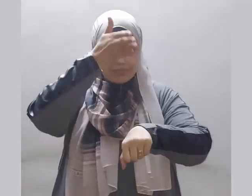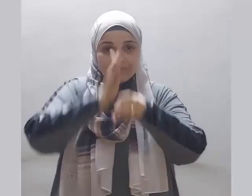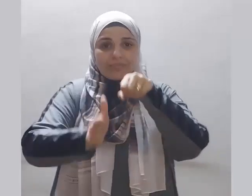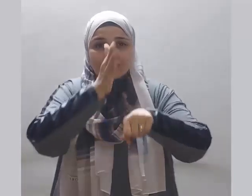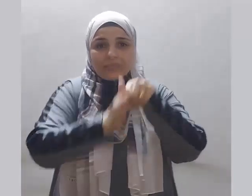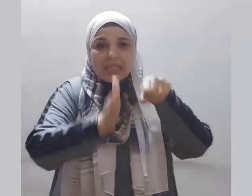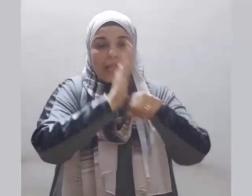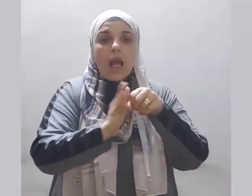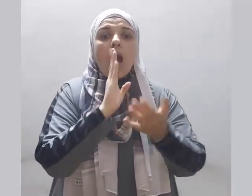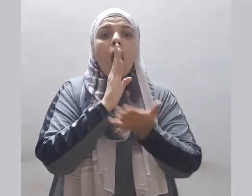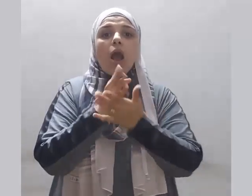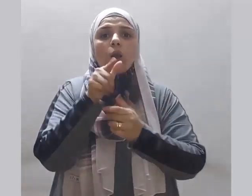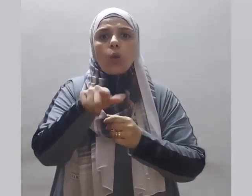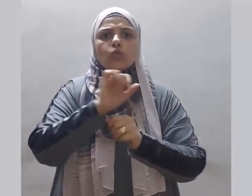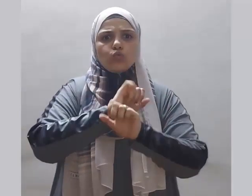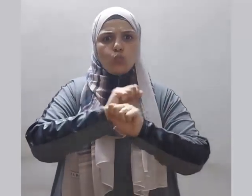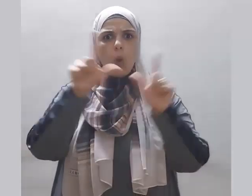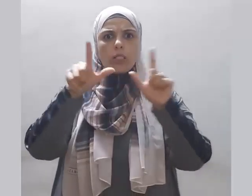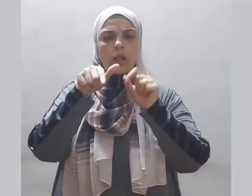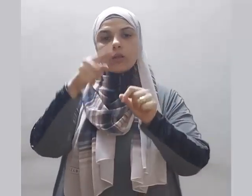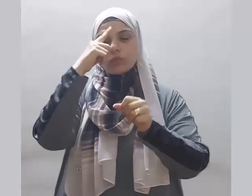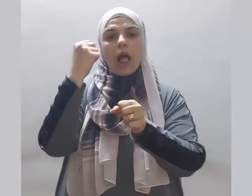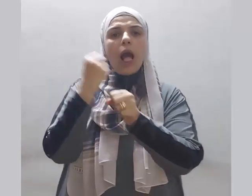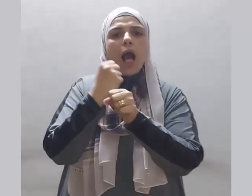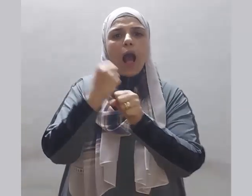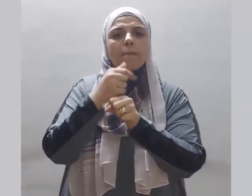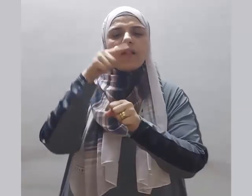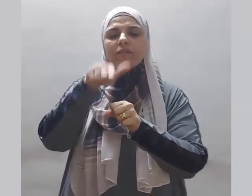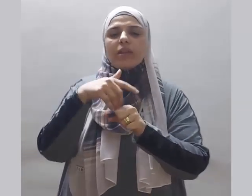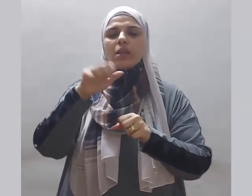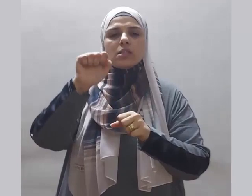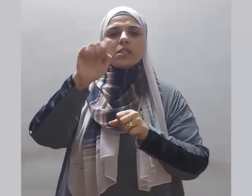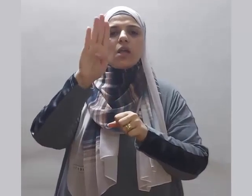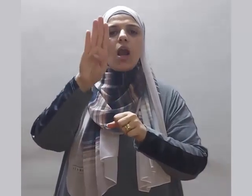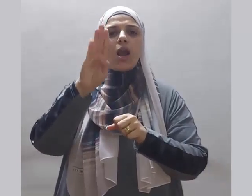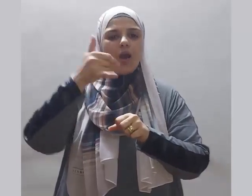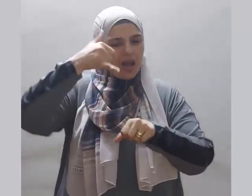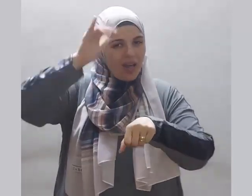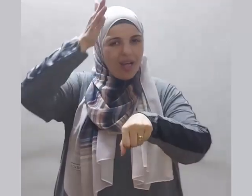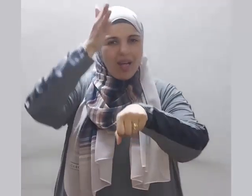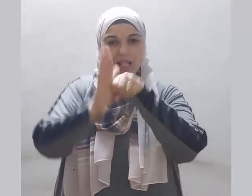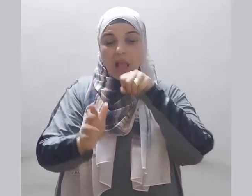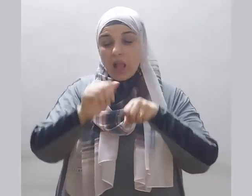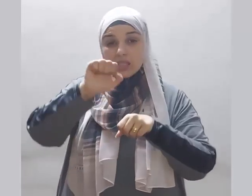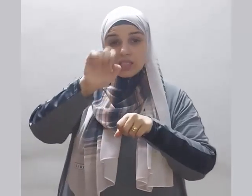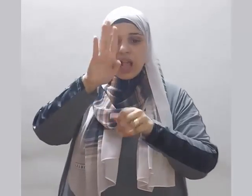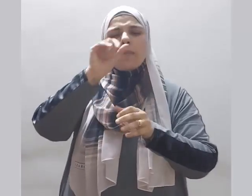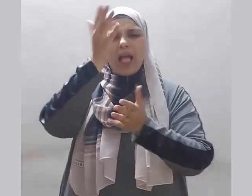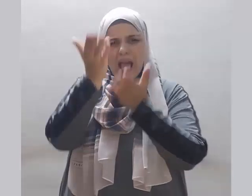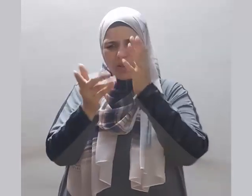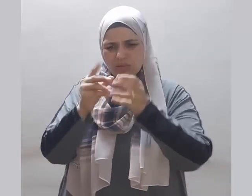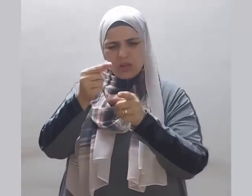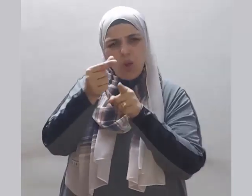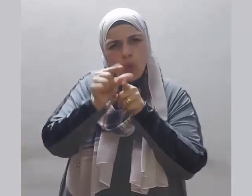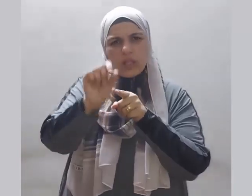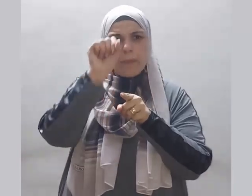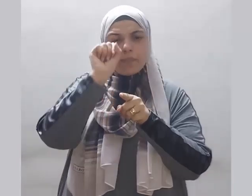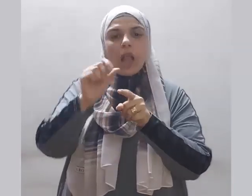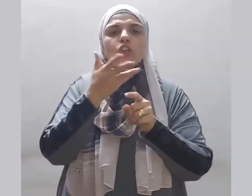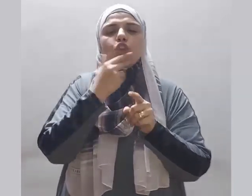فانها تتحقق بالوكاله من خلال سقوق الاضاحي حيث يعد السق نوعا من الانابه في